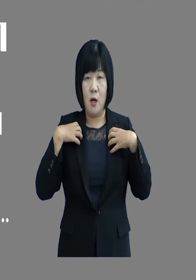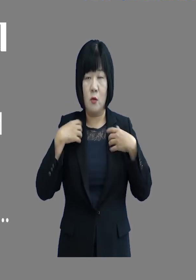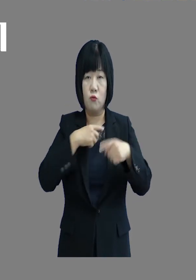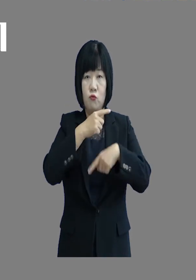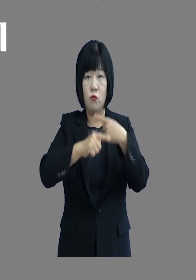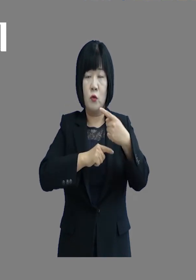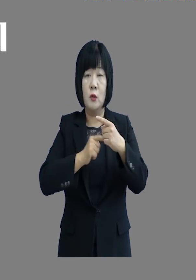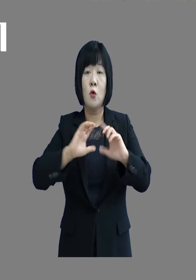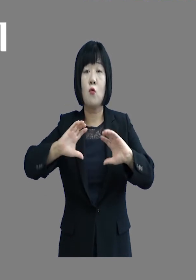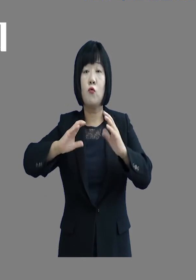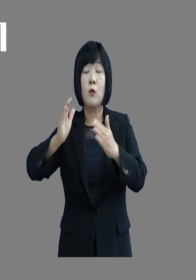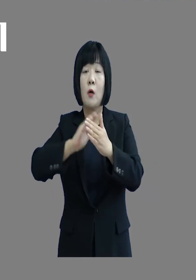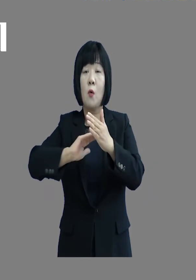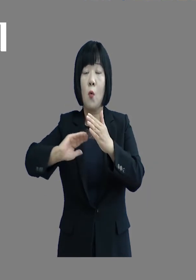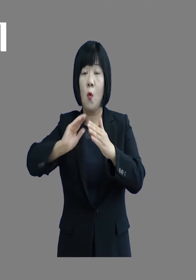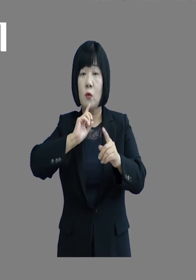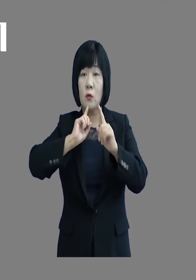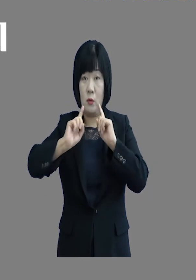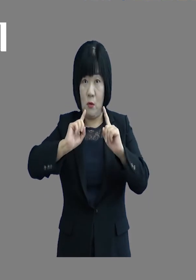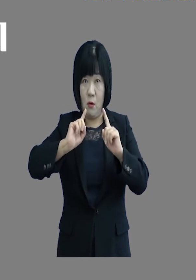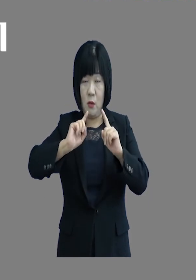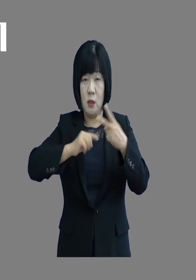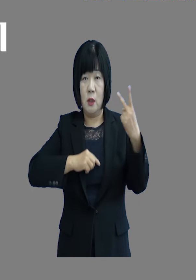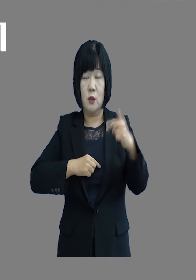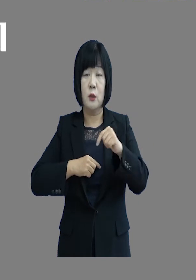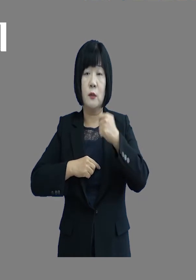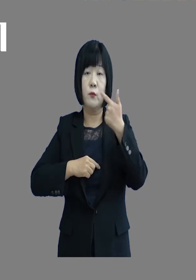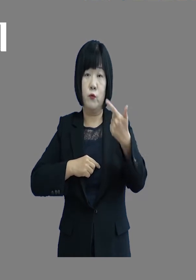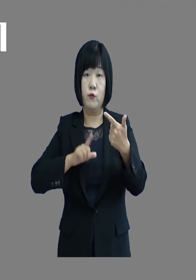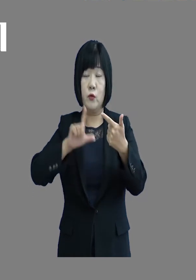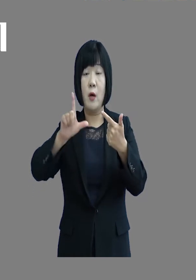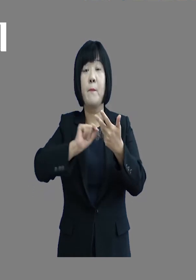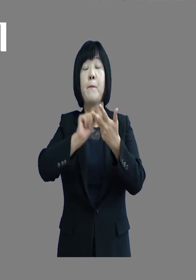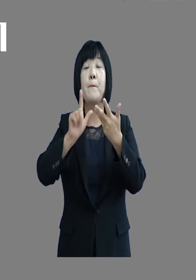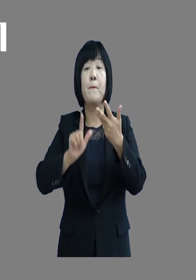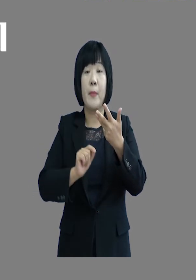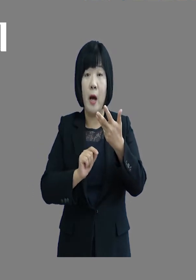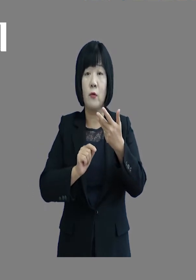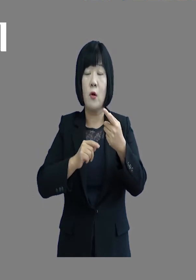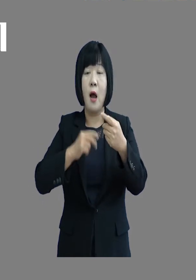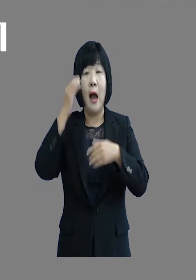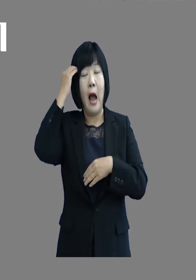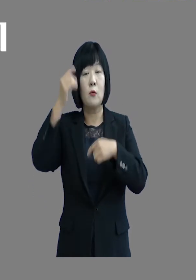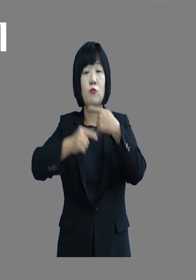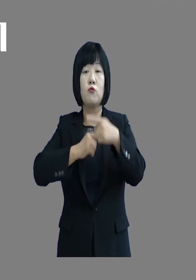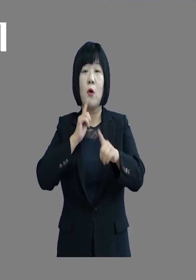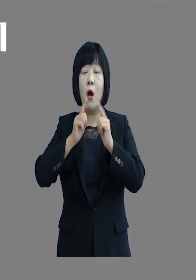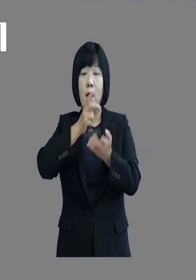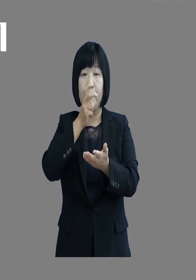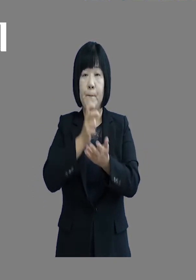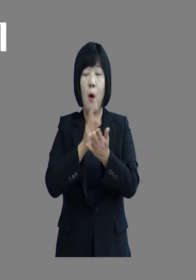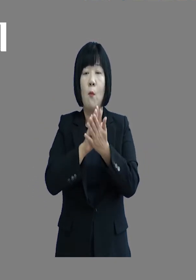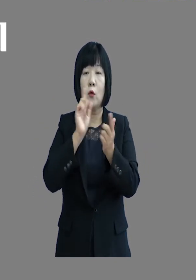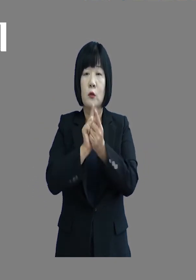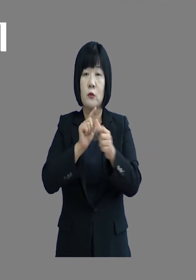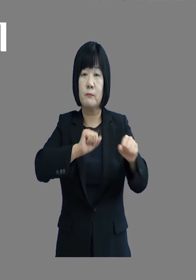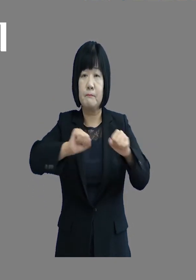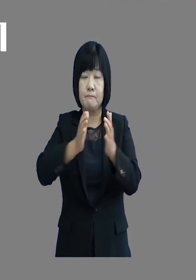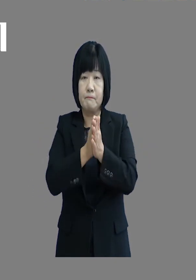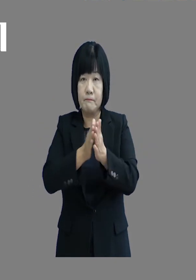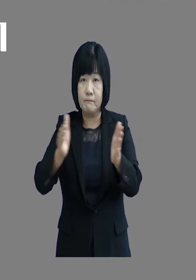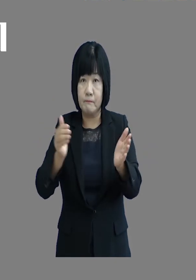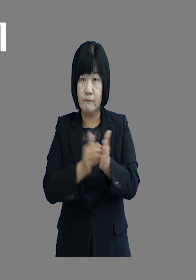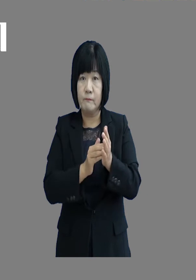지정하고 2016년 8월 한국 수화언어법이 본격적으로 시행됐습니다.